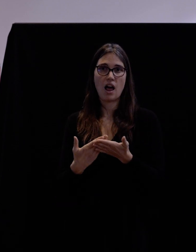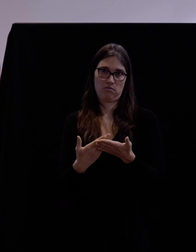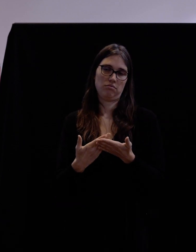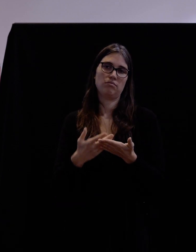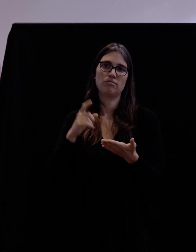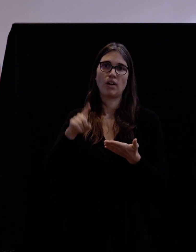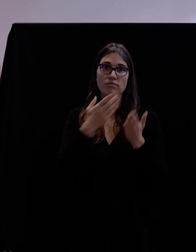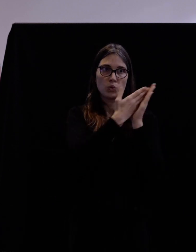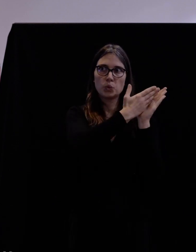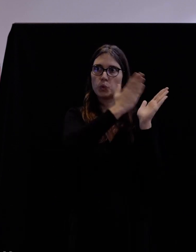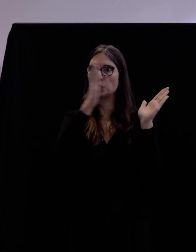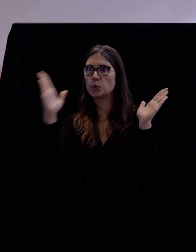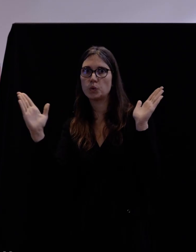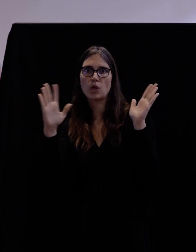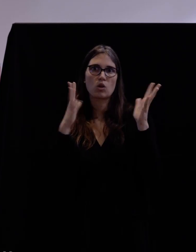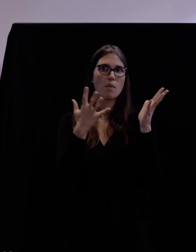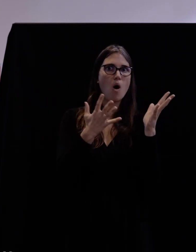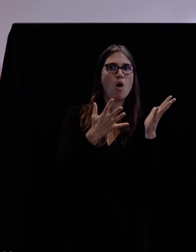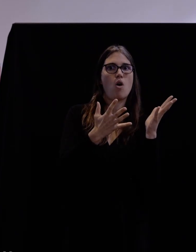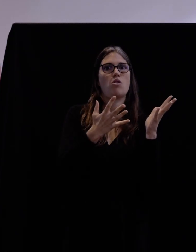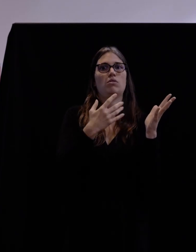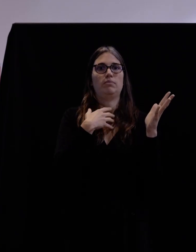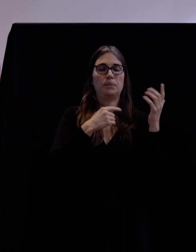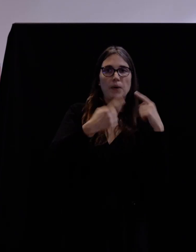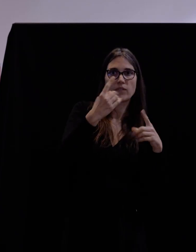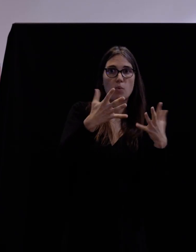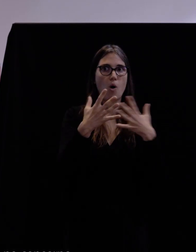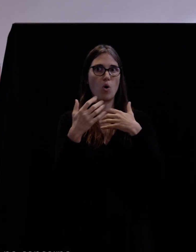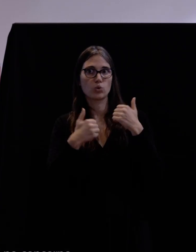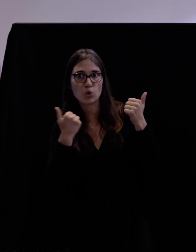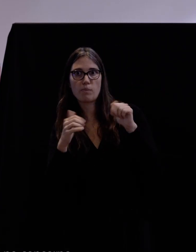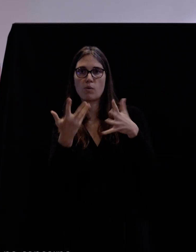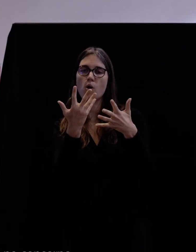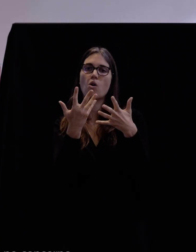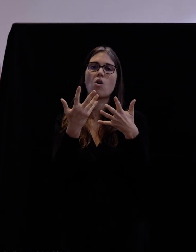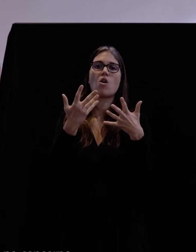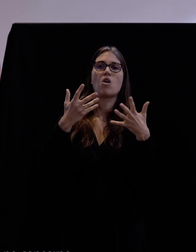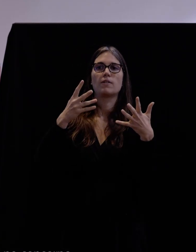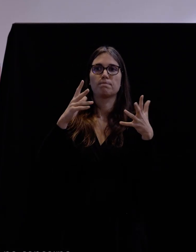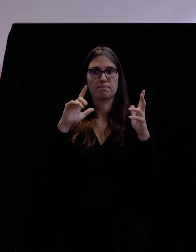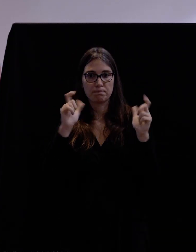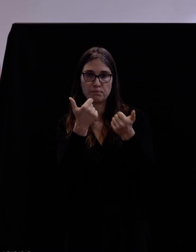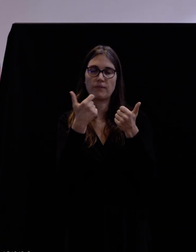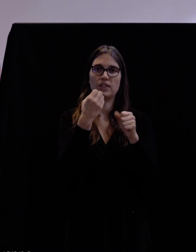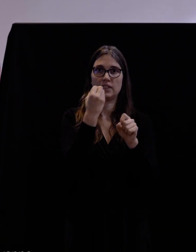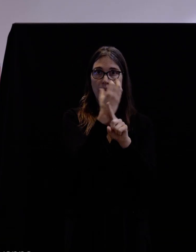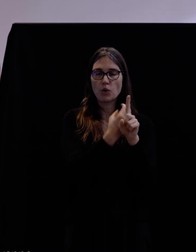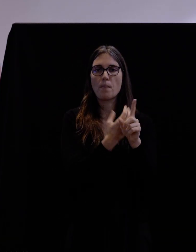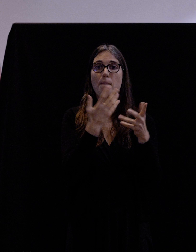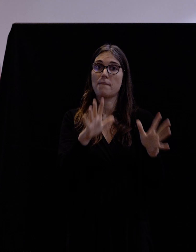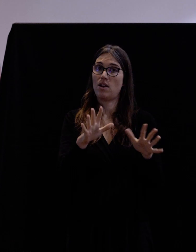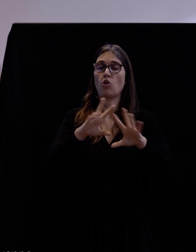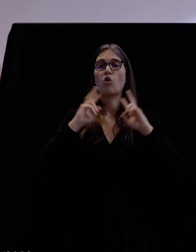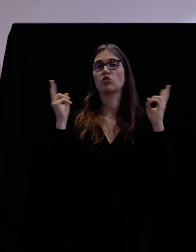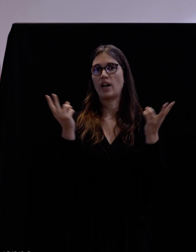large en termes d'atteinte, en termes de devenir. Donc, ce que je vous dis ne concerne évidemment pas tout le monde, mais en moyenne,